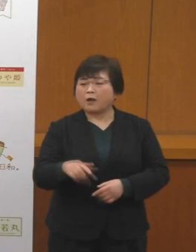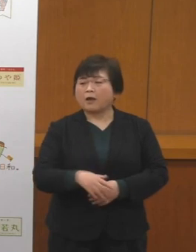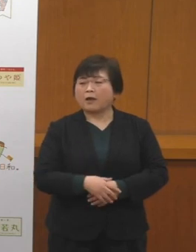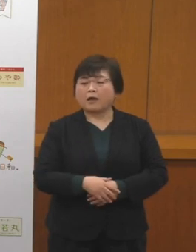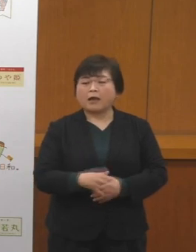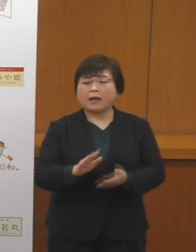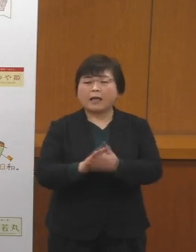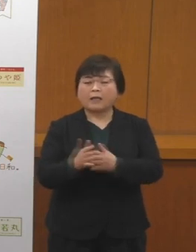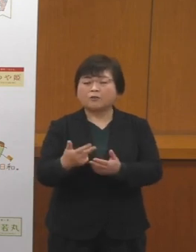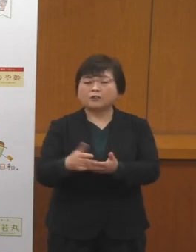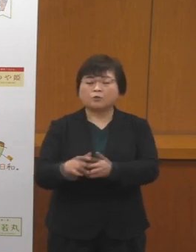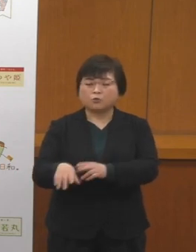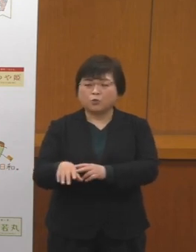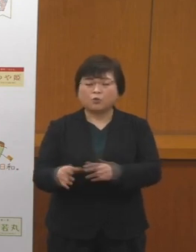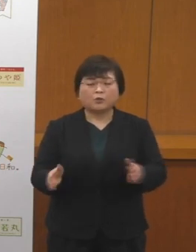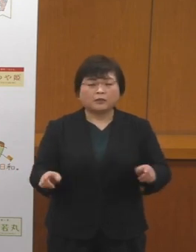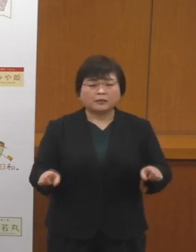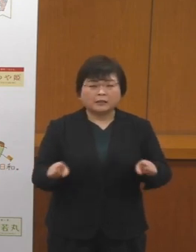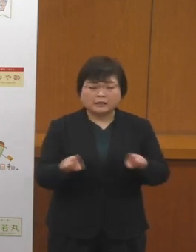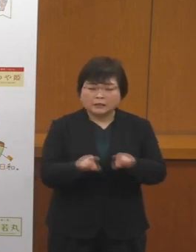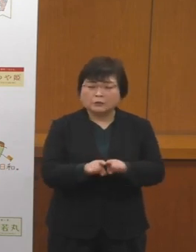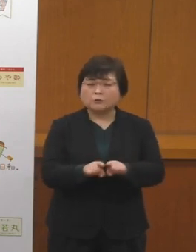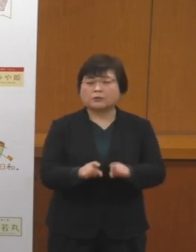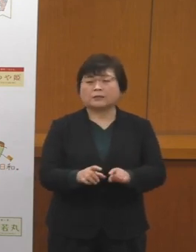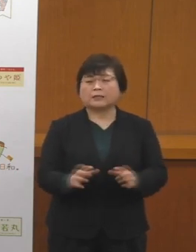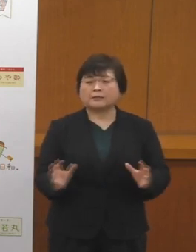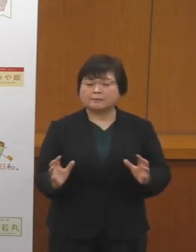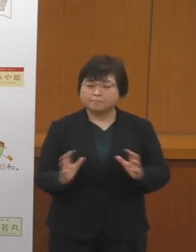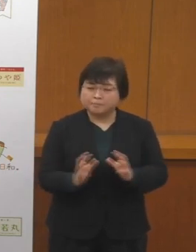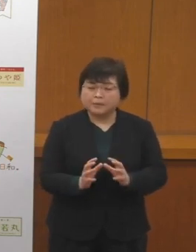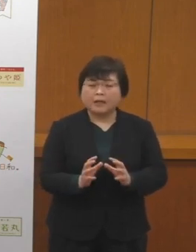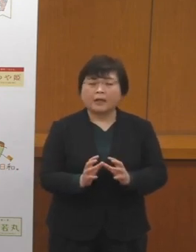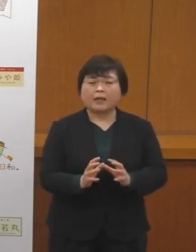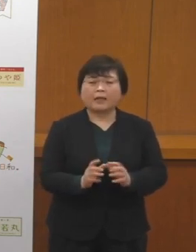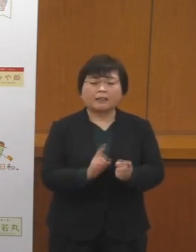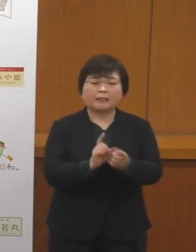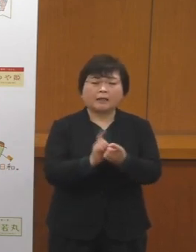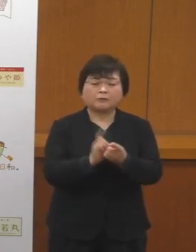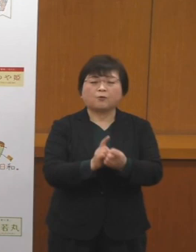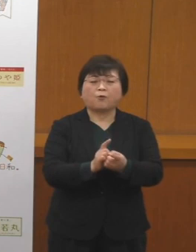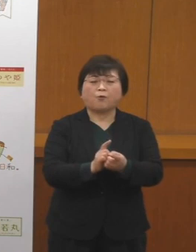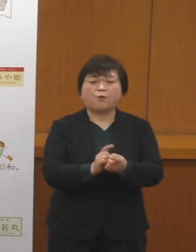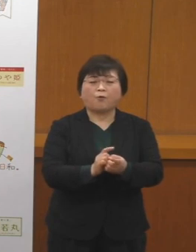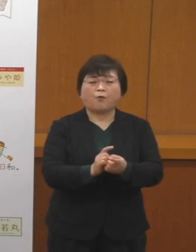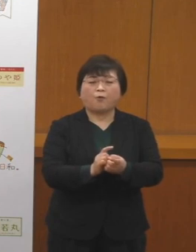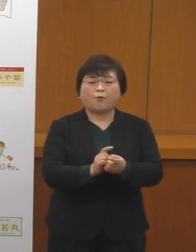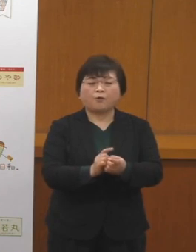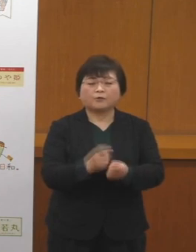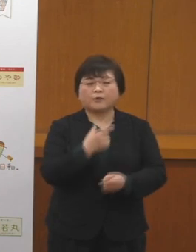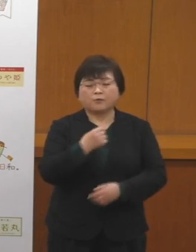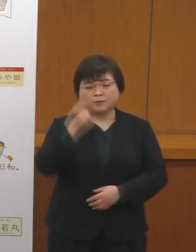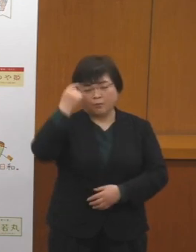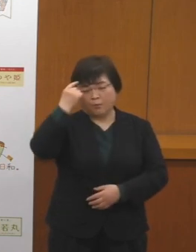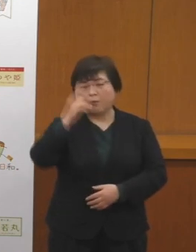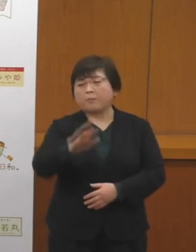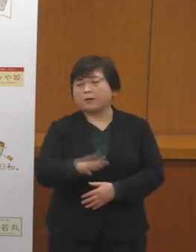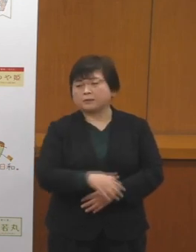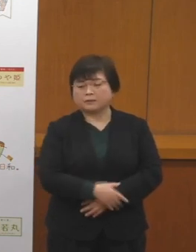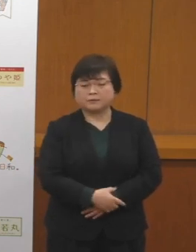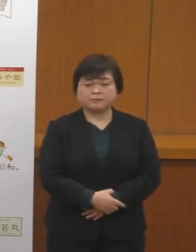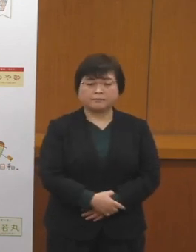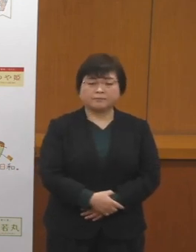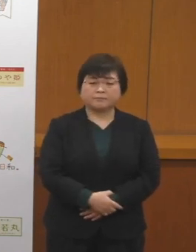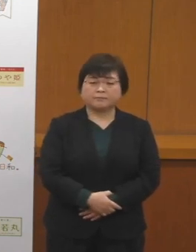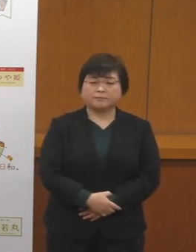県や市町村一緒になってですねしっかり対処してもらいたいなと思っているところ